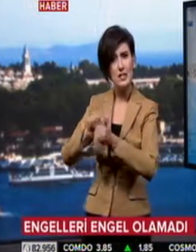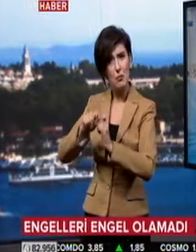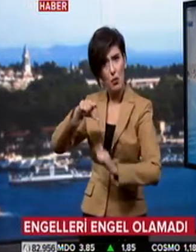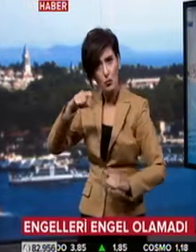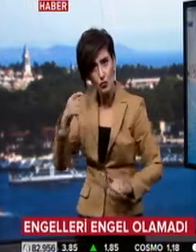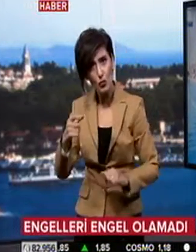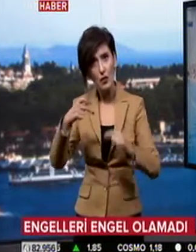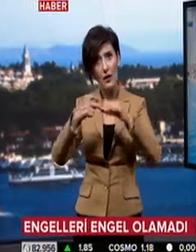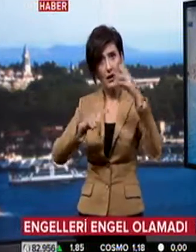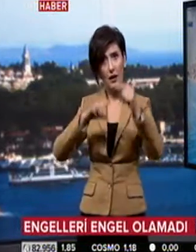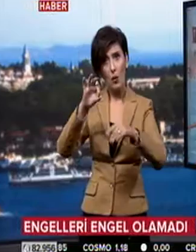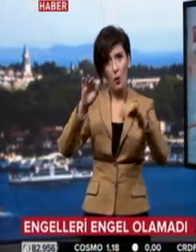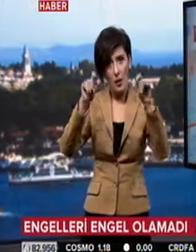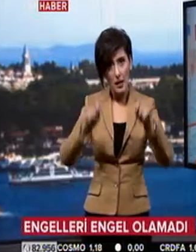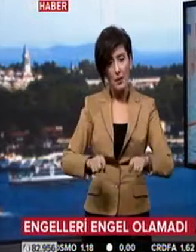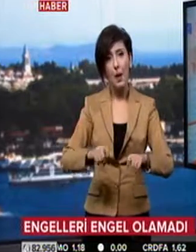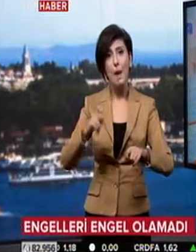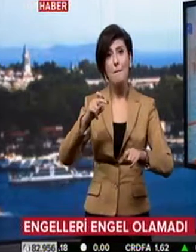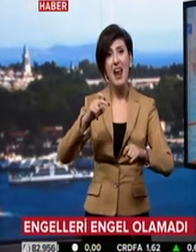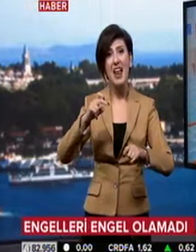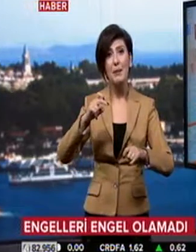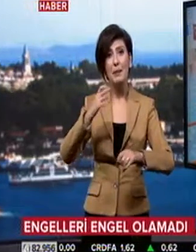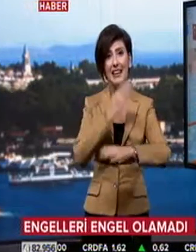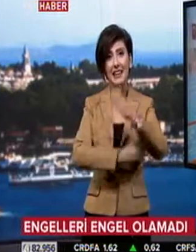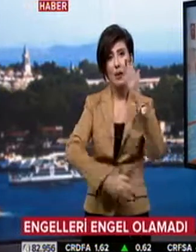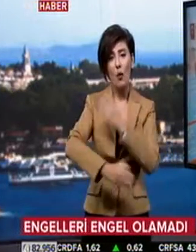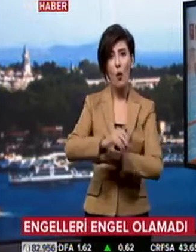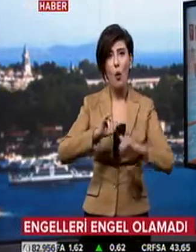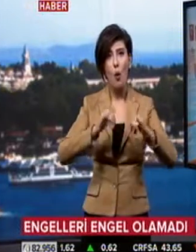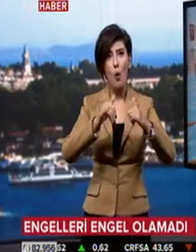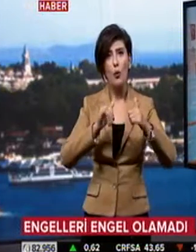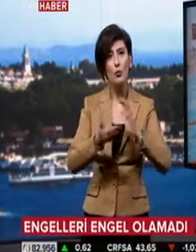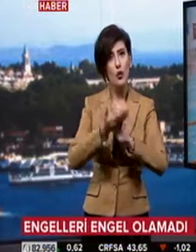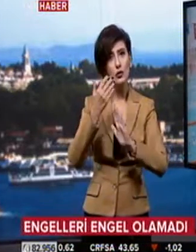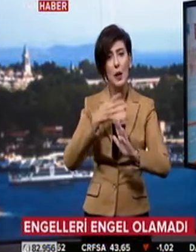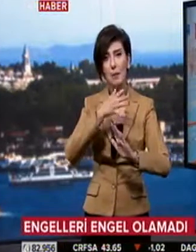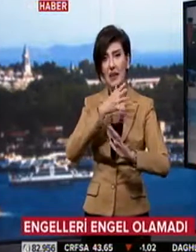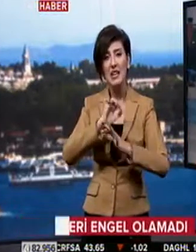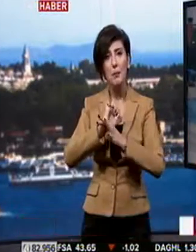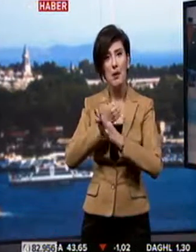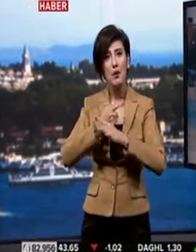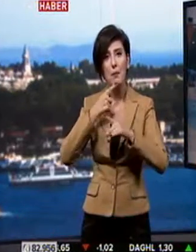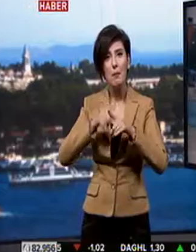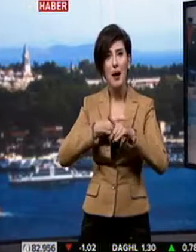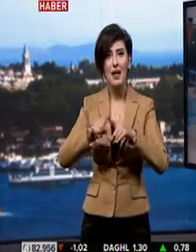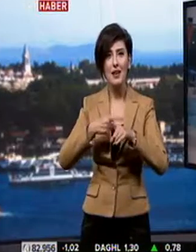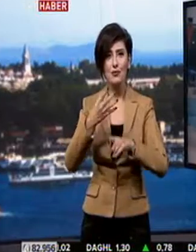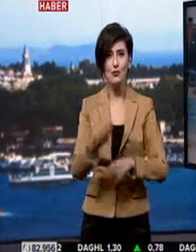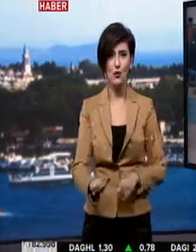sporcular Rio'da yapılacak Paralimpik oyunları öncesi bilgi ve becerilerini paylaşıyor.